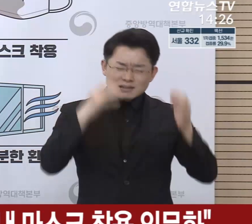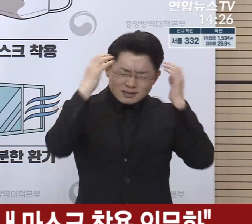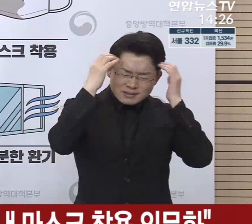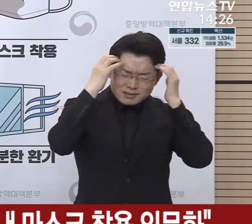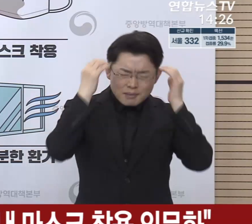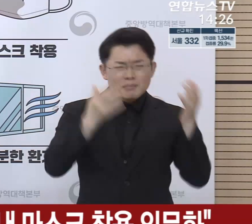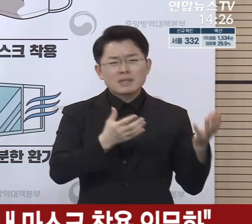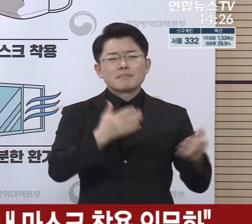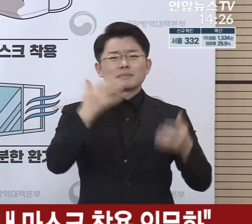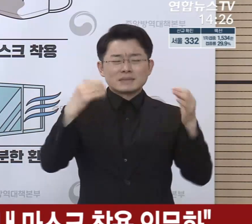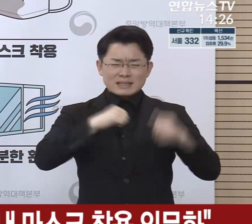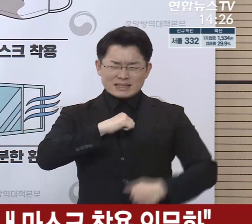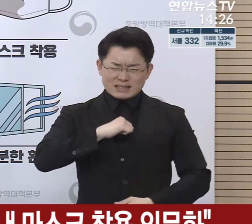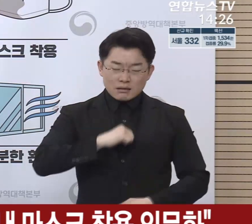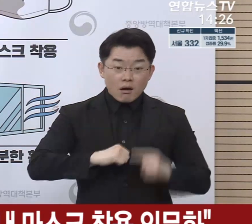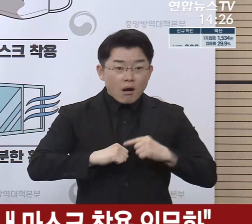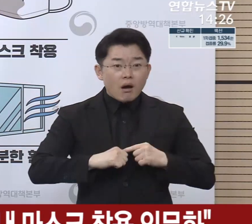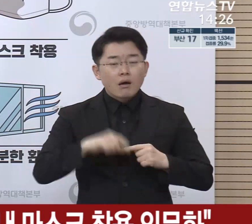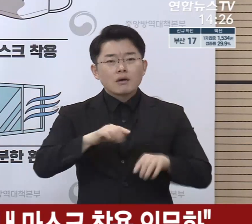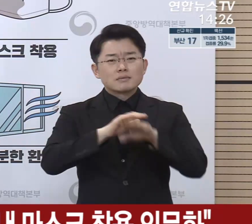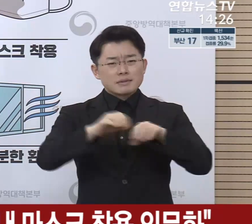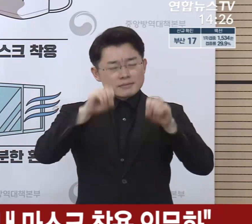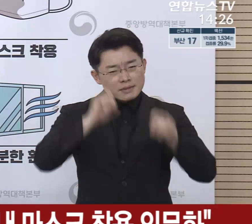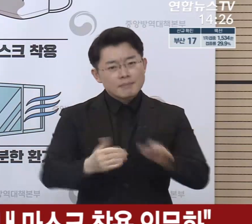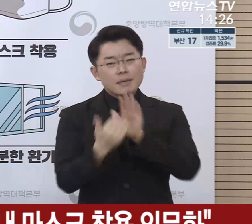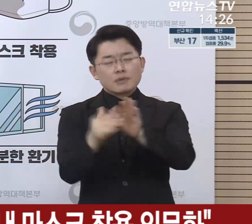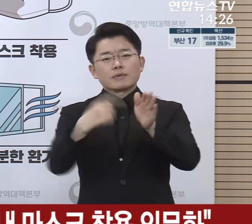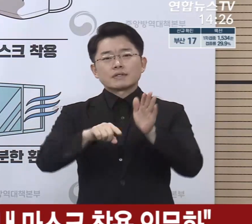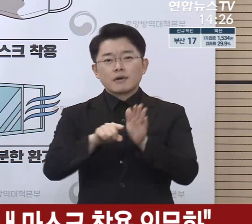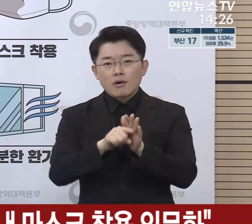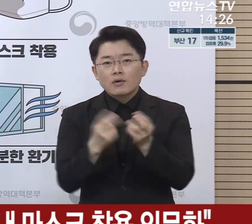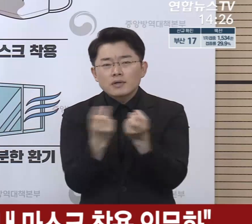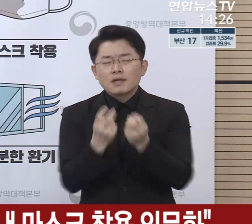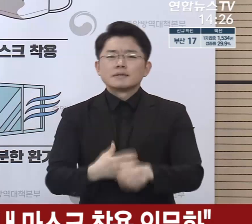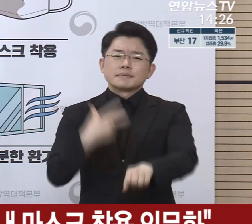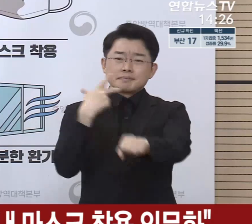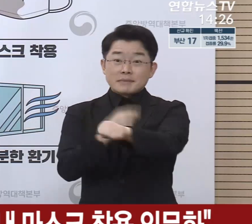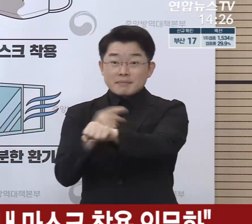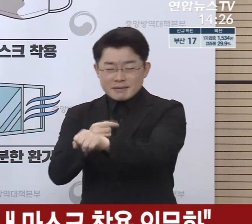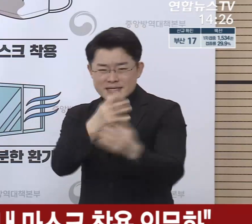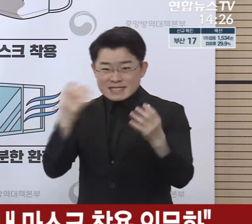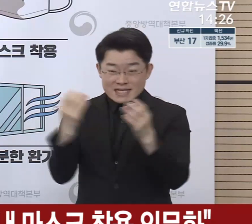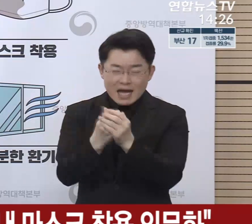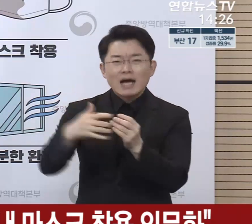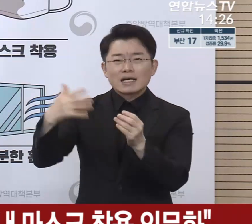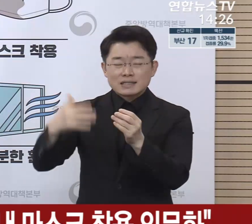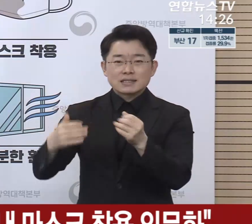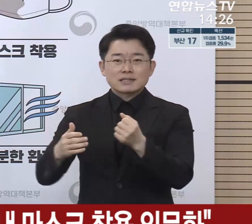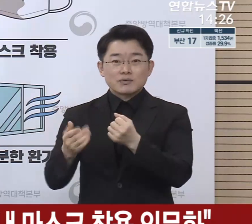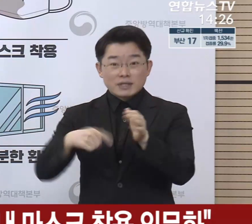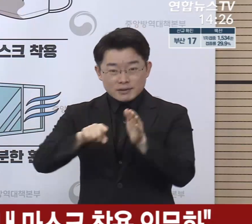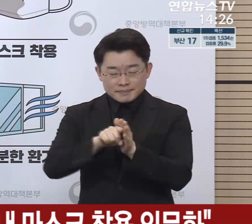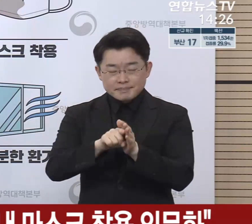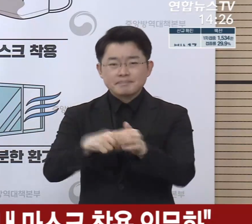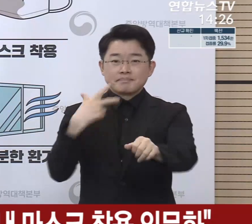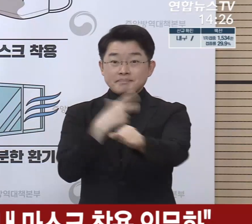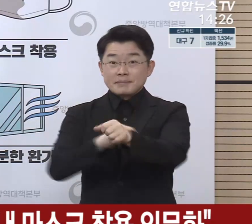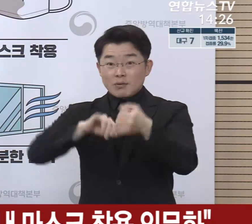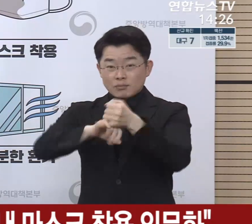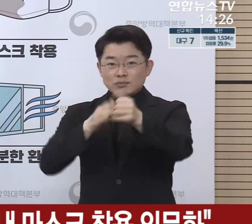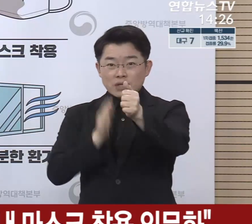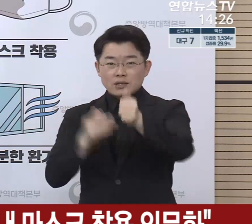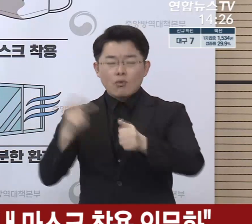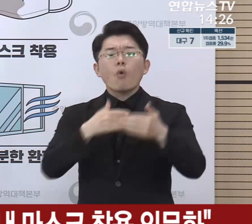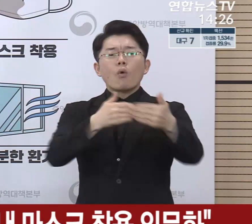공든탑이 무너지지 않도록 접종 완료하실 때까지 조금만 더 힘을 내어 마스크 착용과 거리두기를